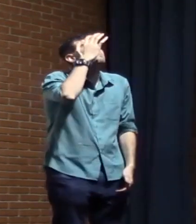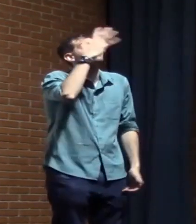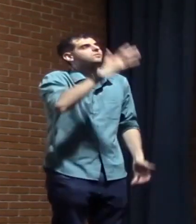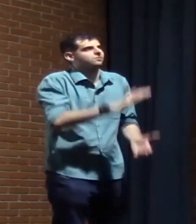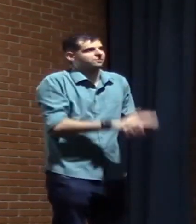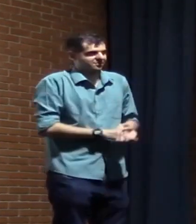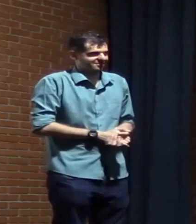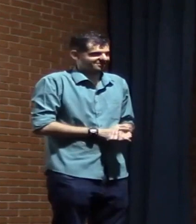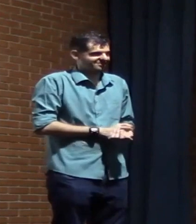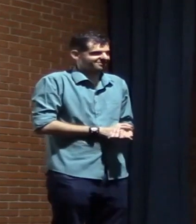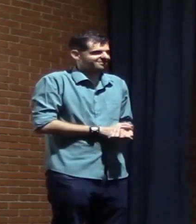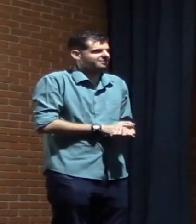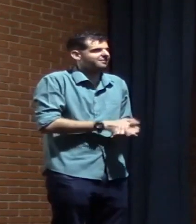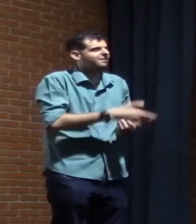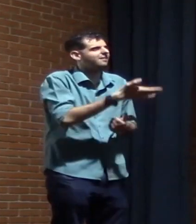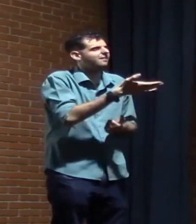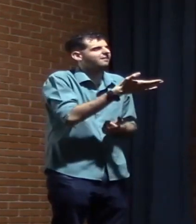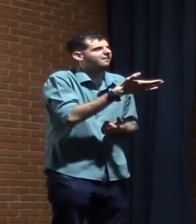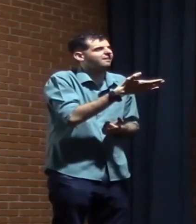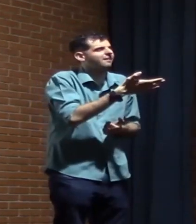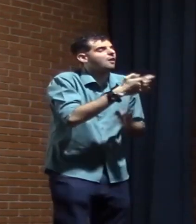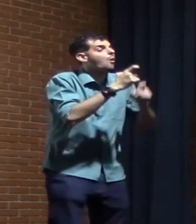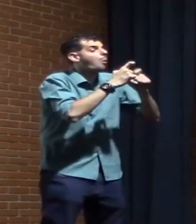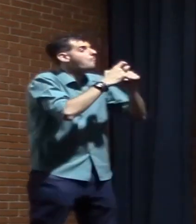falta. E aí eu fico imaginando,